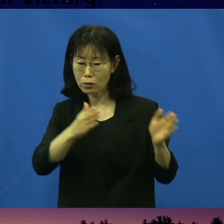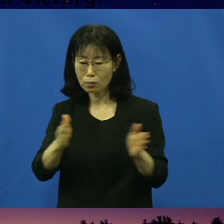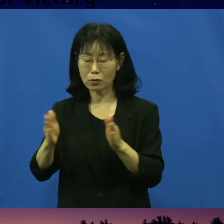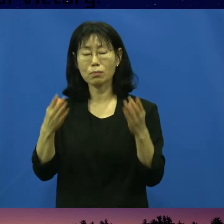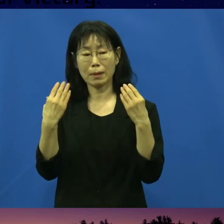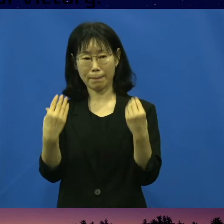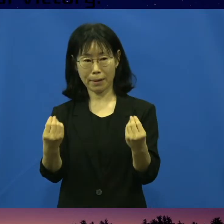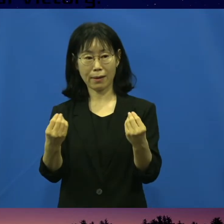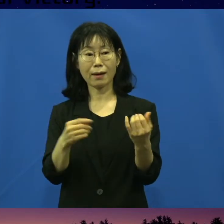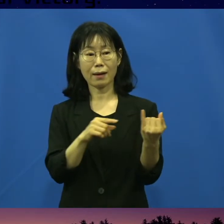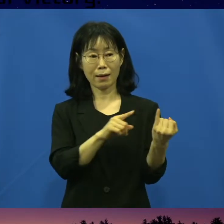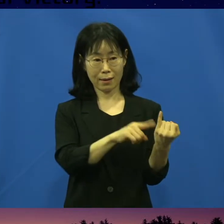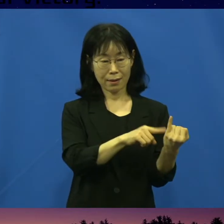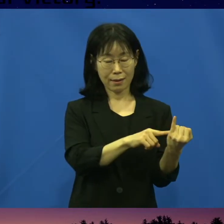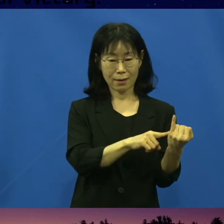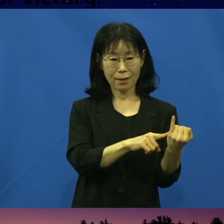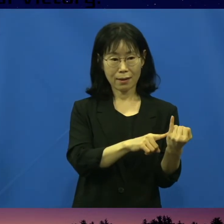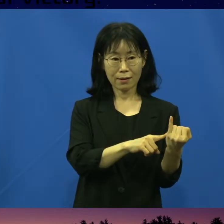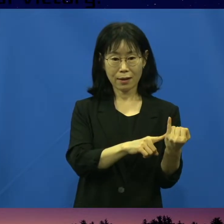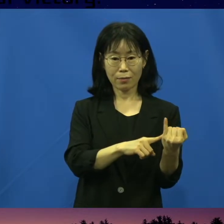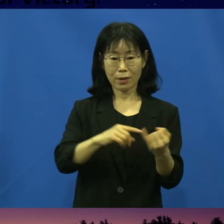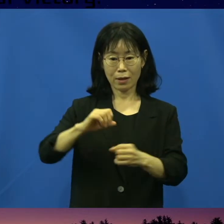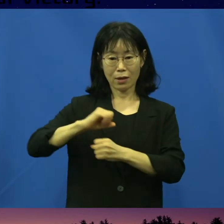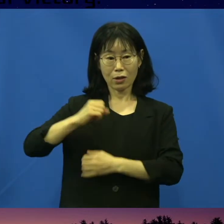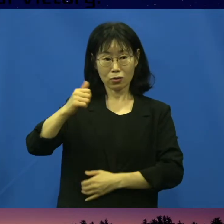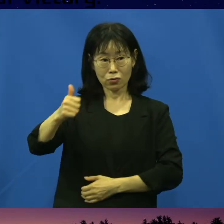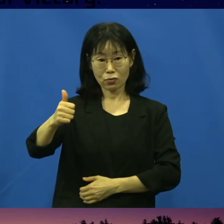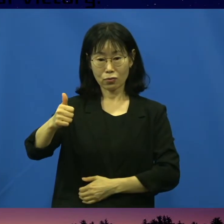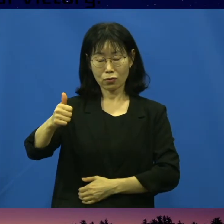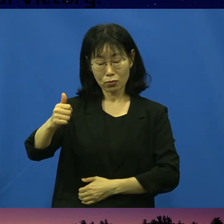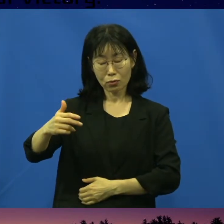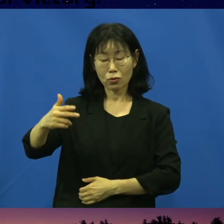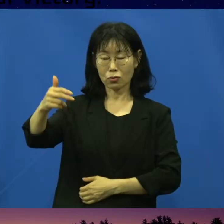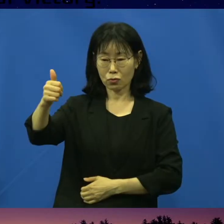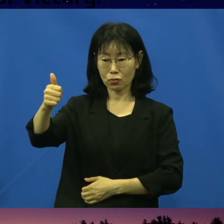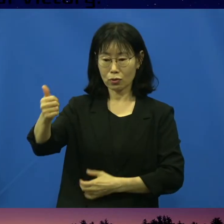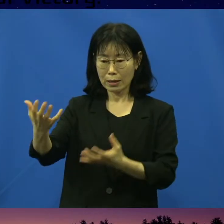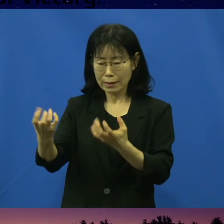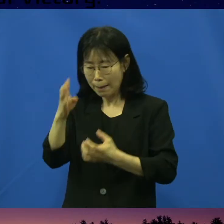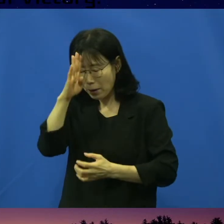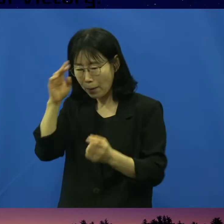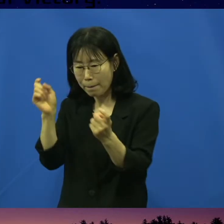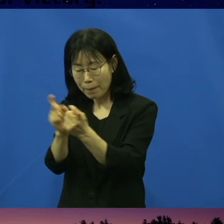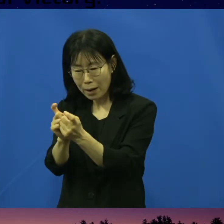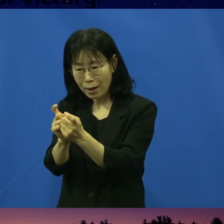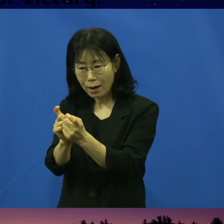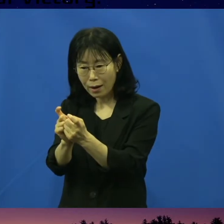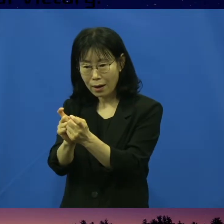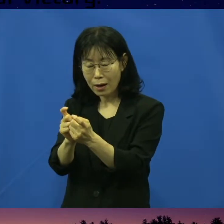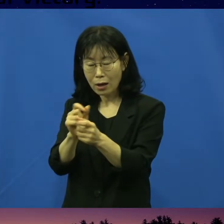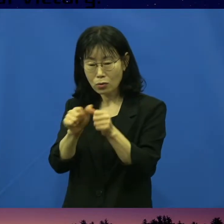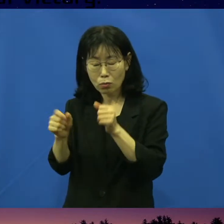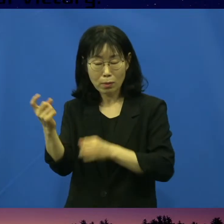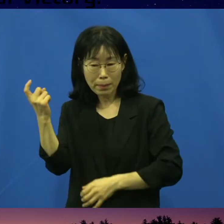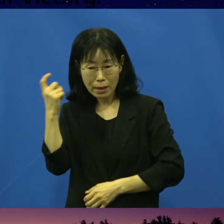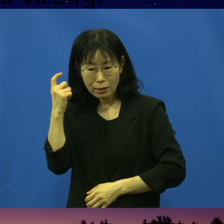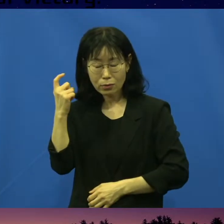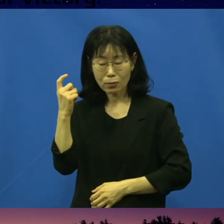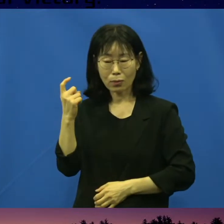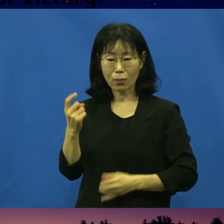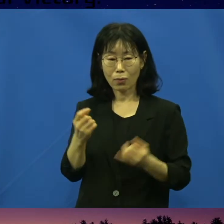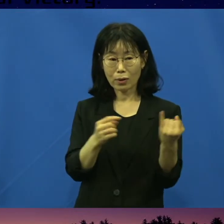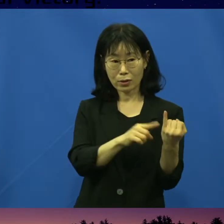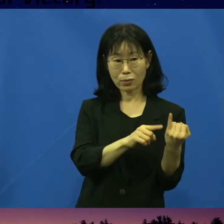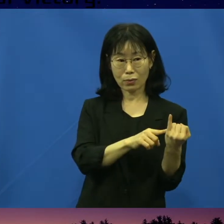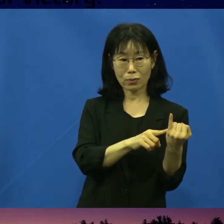그러니까 나만 주인의 그 장관의 그 나병 소식을 들으니까 자기가 갖고 있는